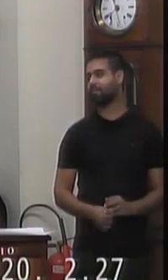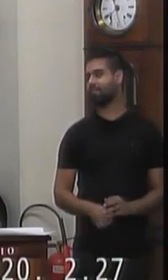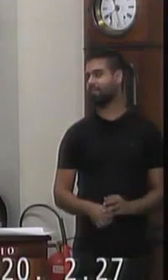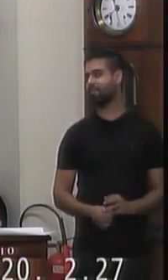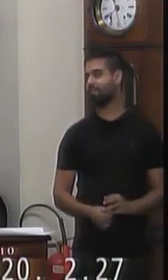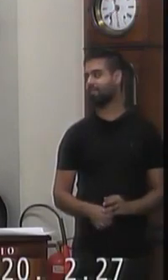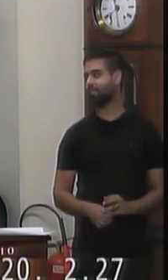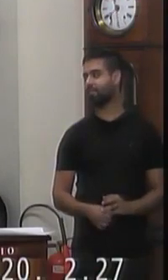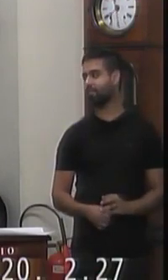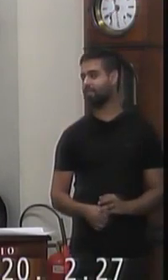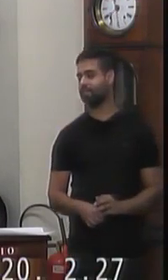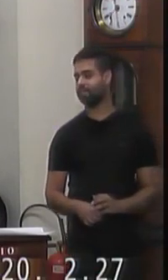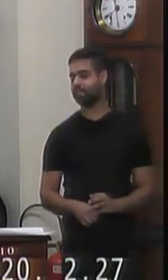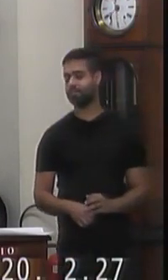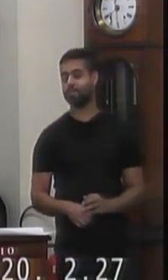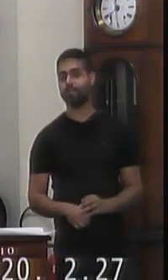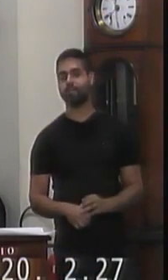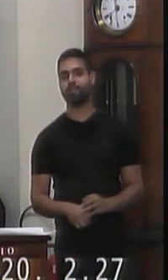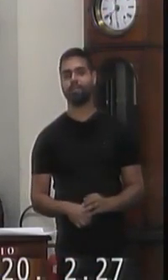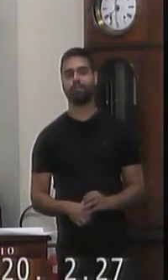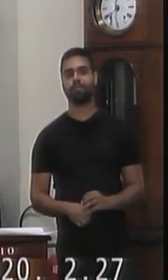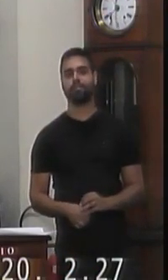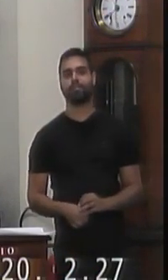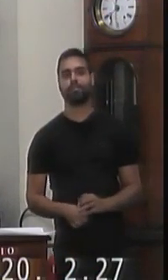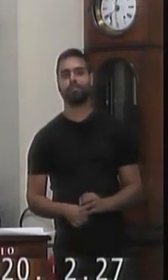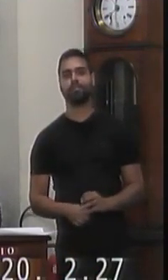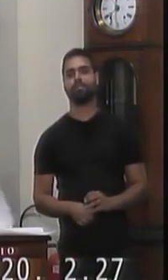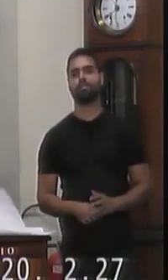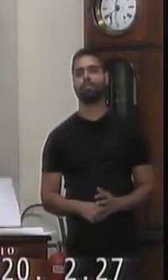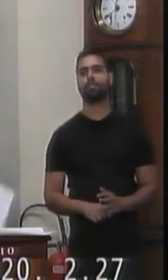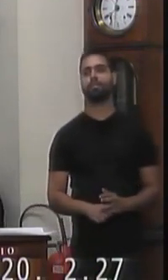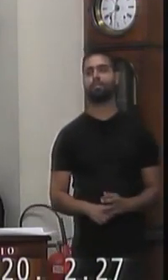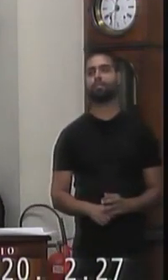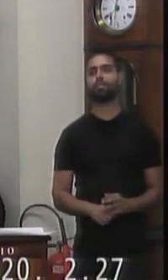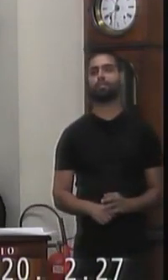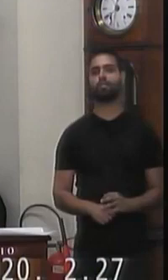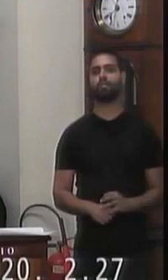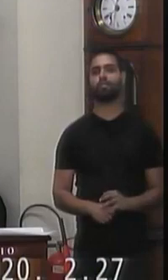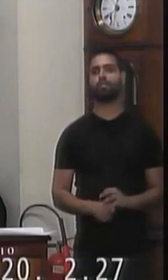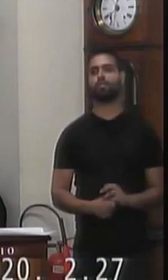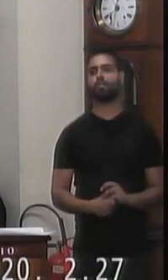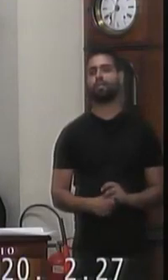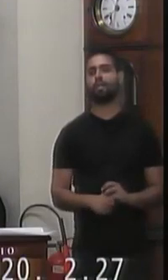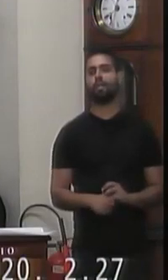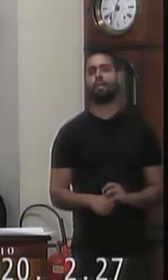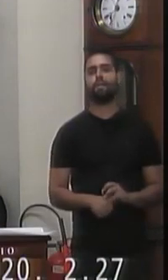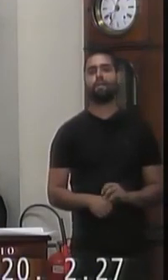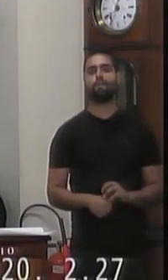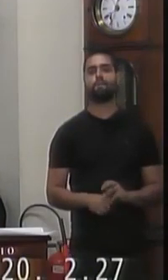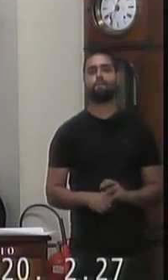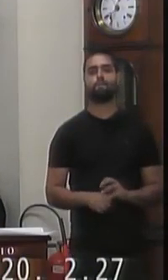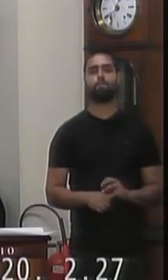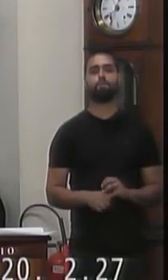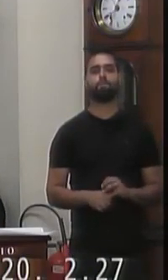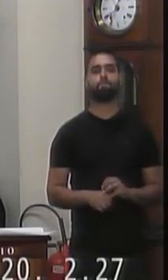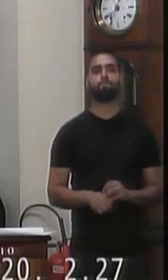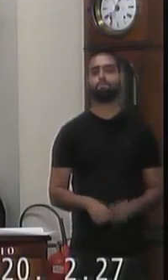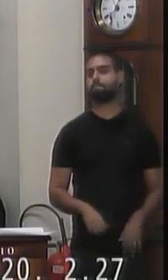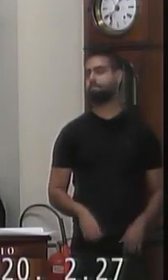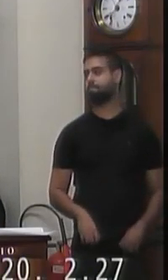Vamos agora para a ordem do dia, a presença dos senhores vereadores. Doutor Saulo, David Nogueira,